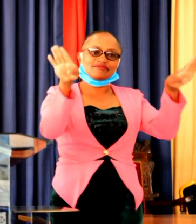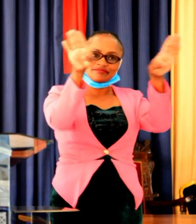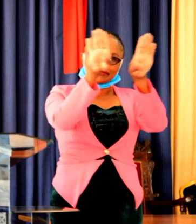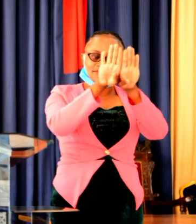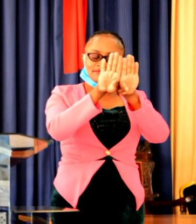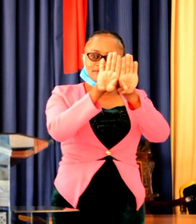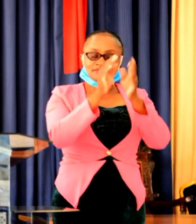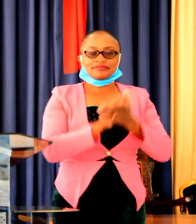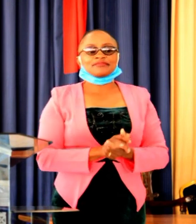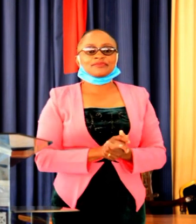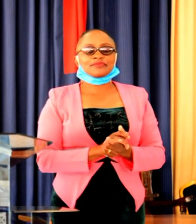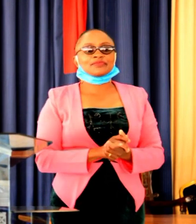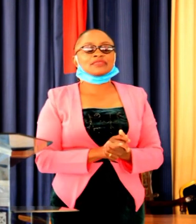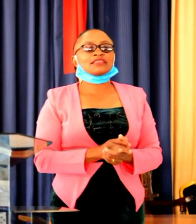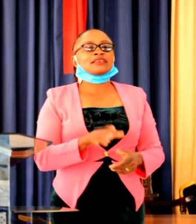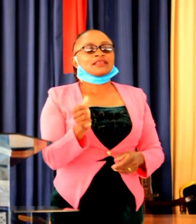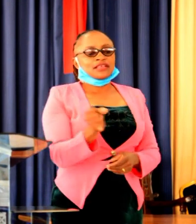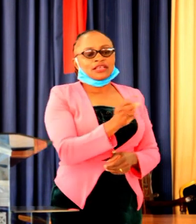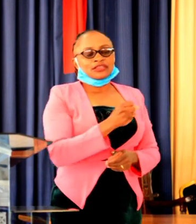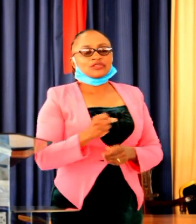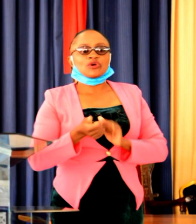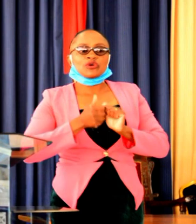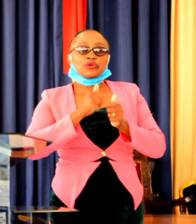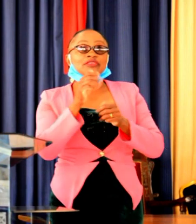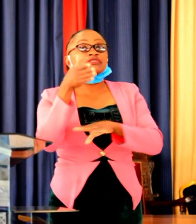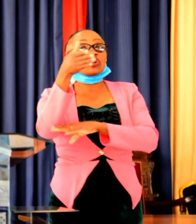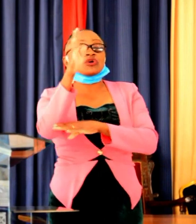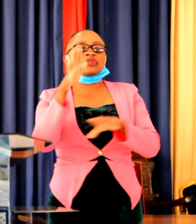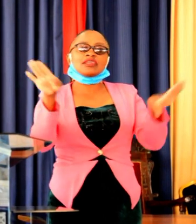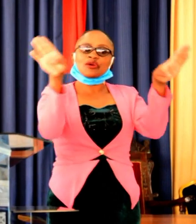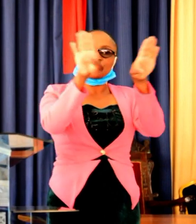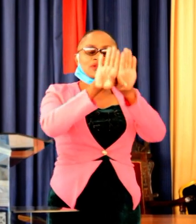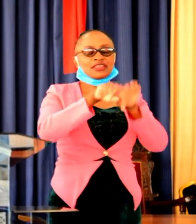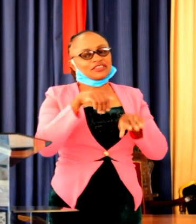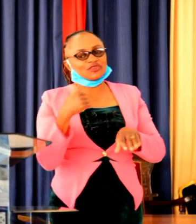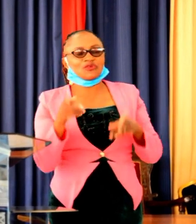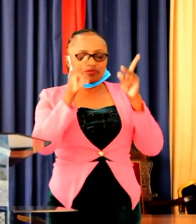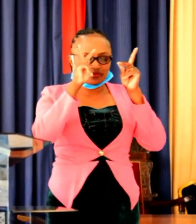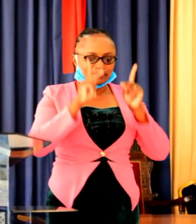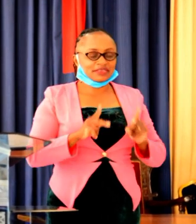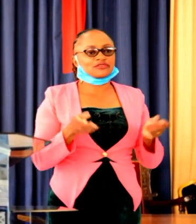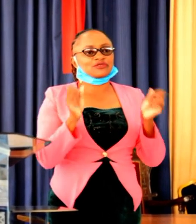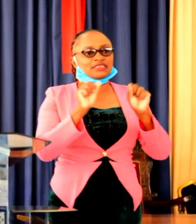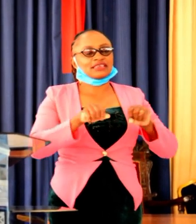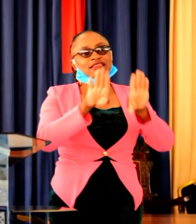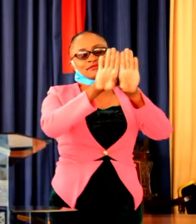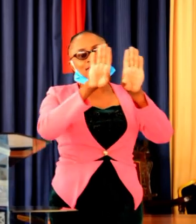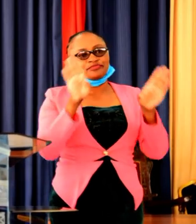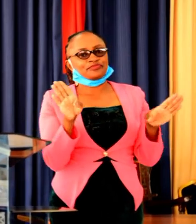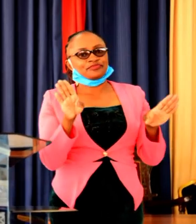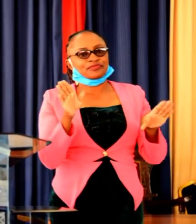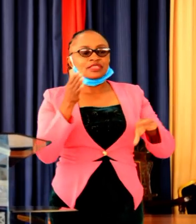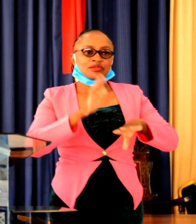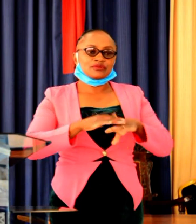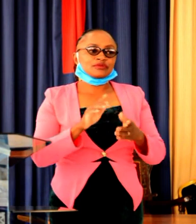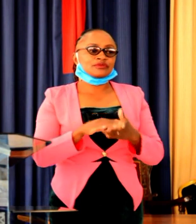shut. Na mlango ambao Mungu ameufunga hakuna anayeweza kufungua. Na ni vizuri kutumainia